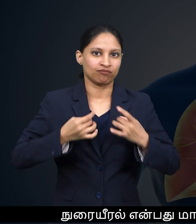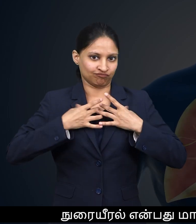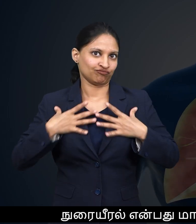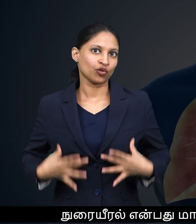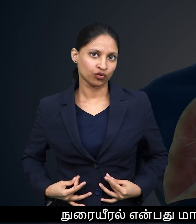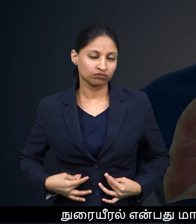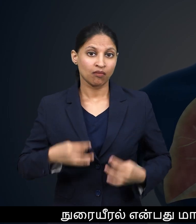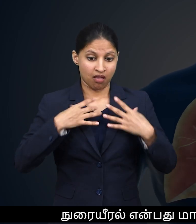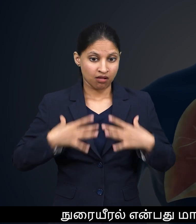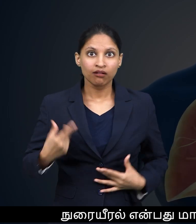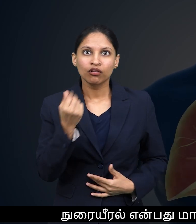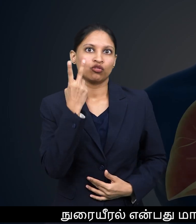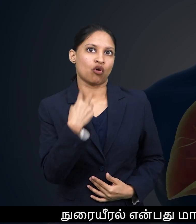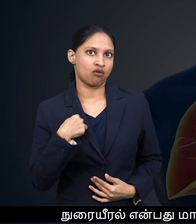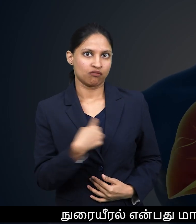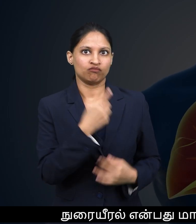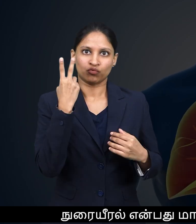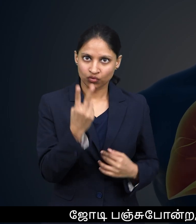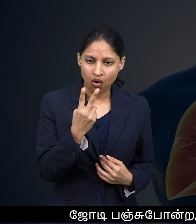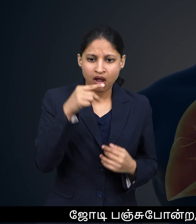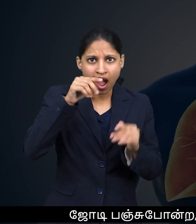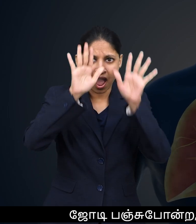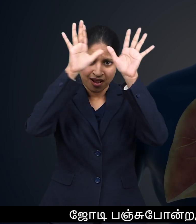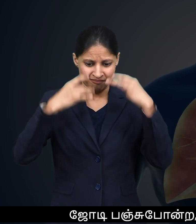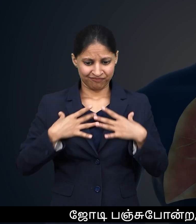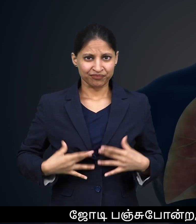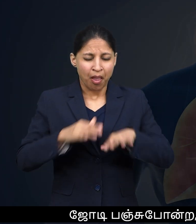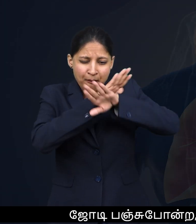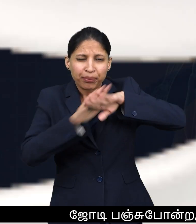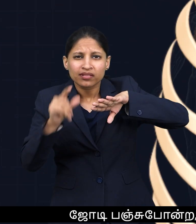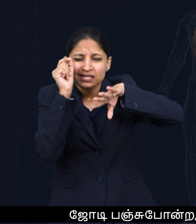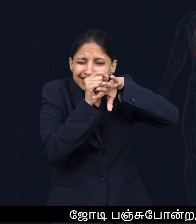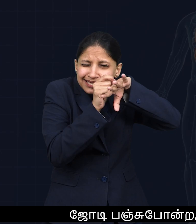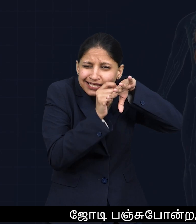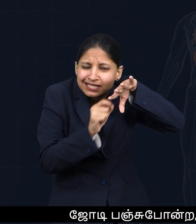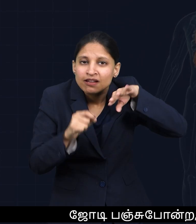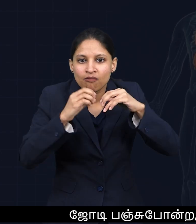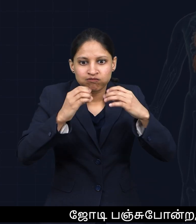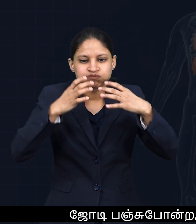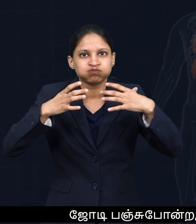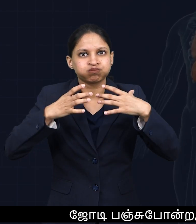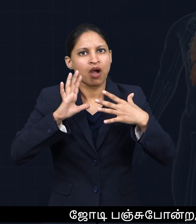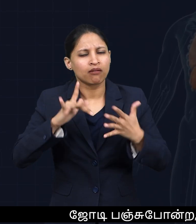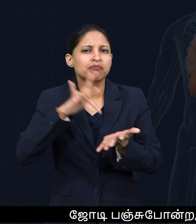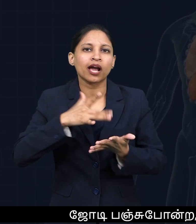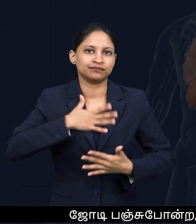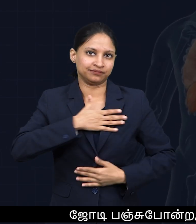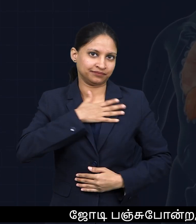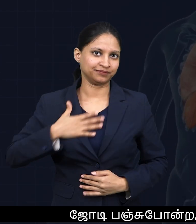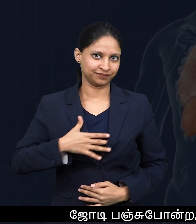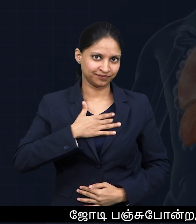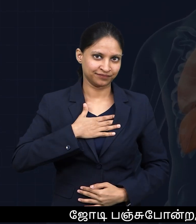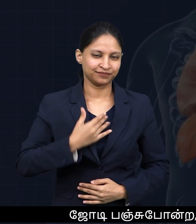நுரையீரல் என்பது மார்பு பகுதியில் அமைந்துள்ள ஒரு ஜோடி பஞ்சு போன்ற பை போன்ற உறுப்புகள் ஆகும்.